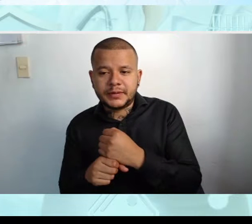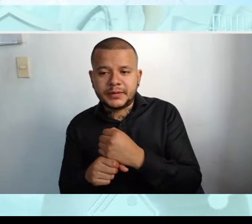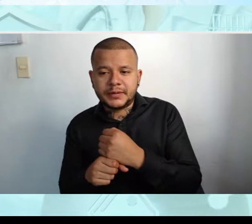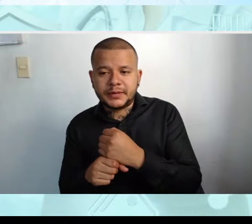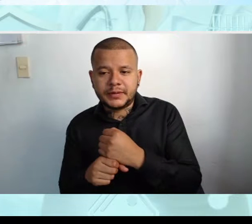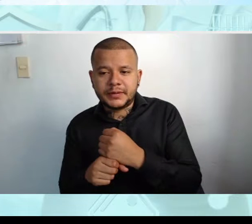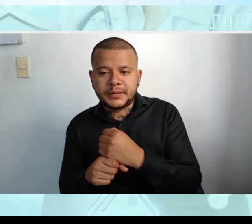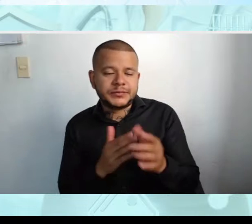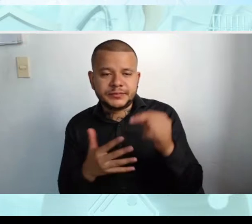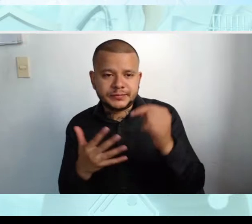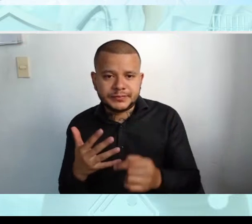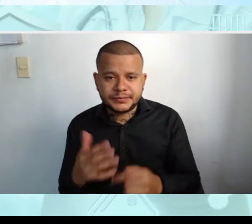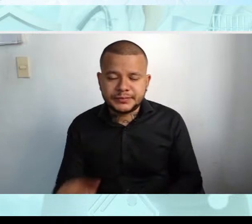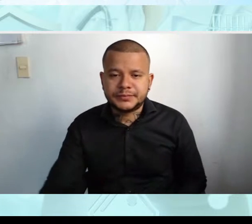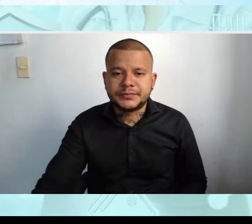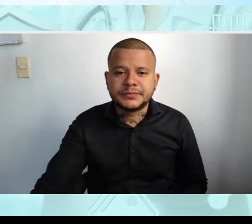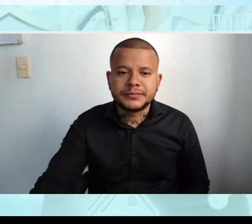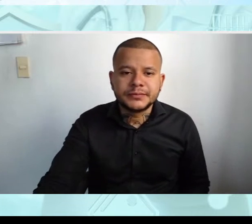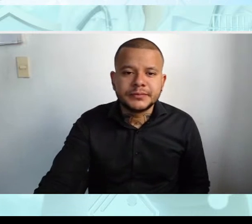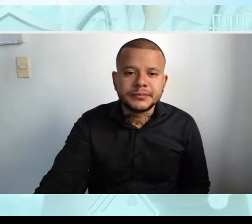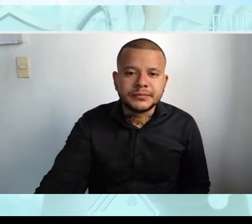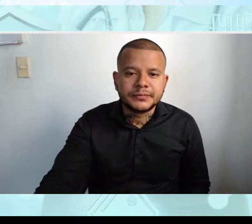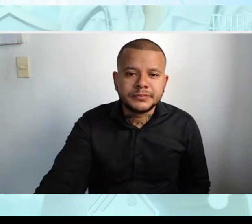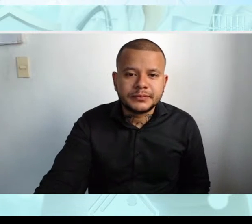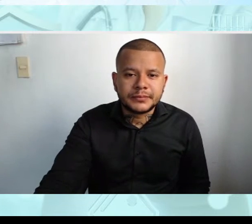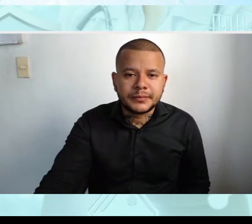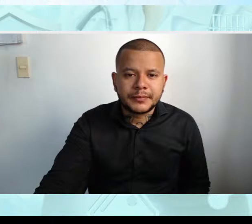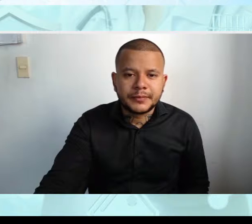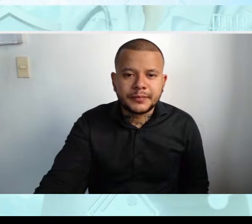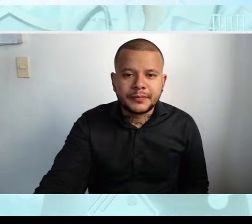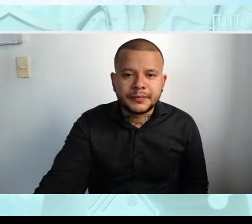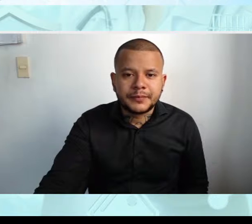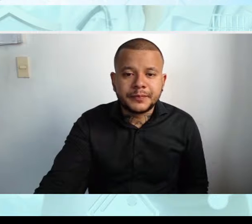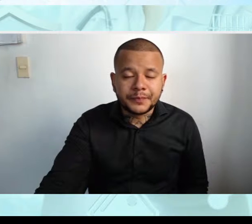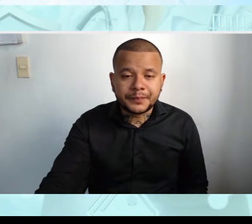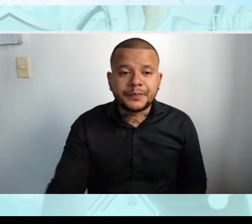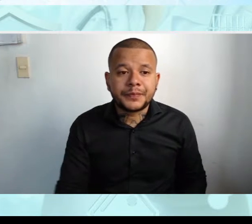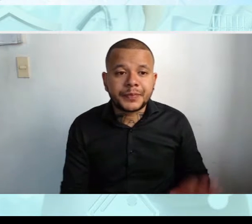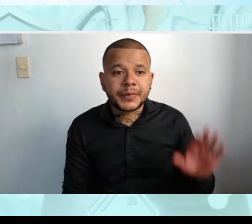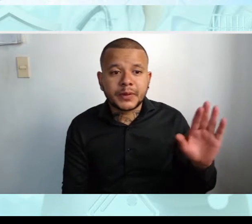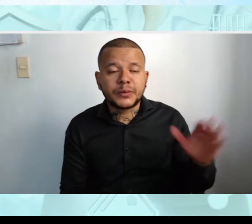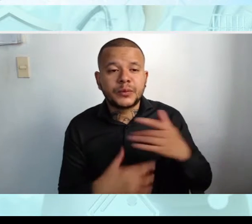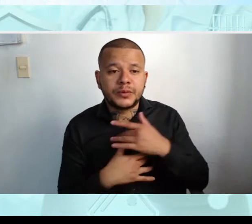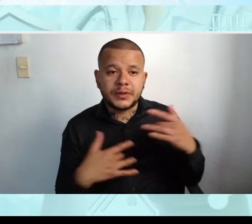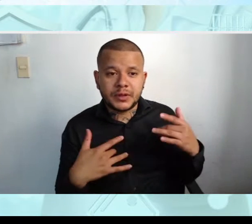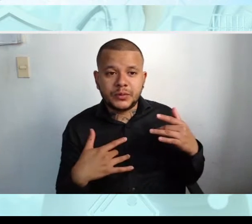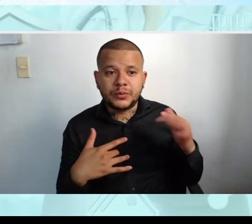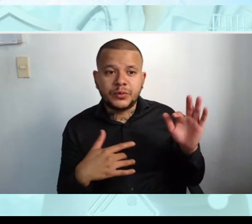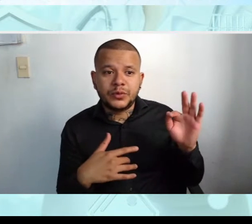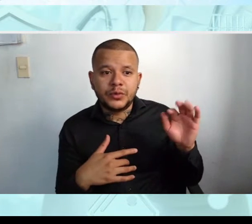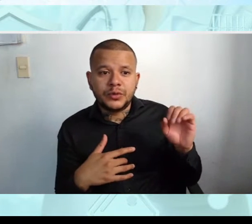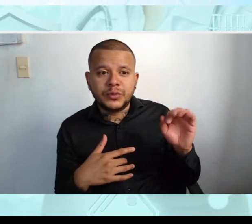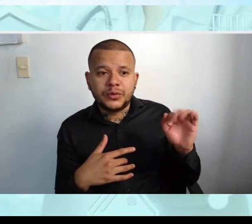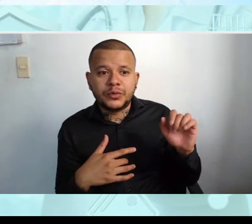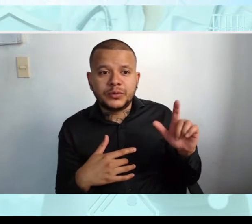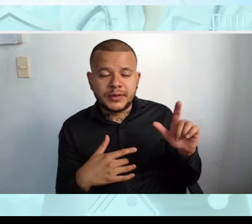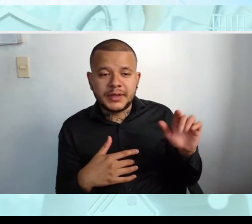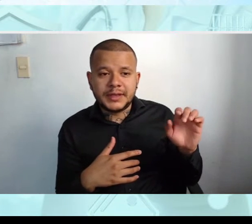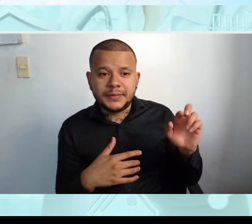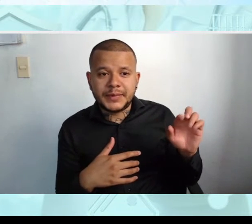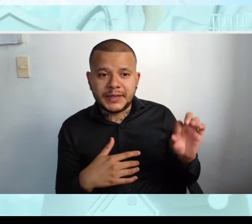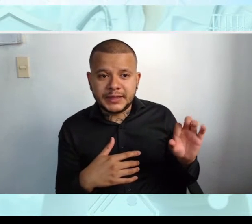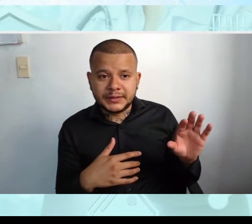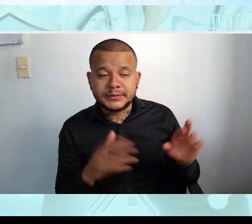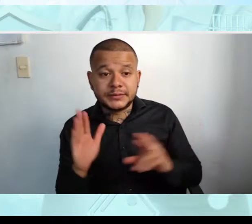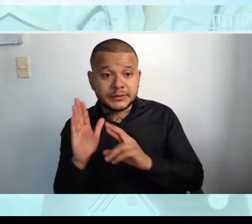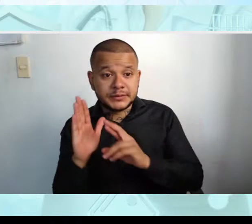los elementos. En el caso específico de Salud Total, nosotros desde que han salido las resoluciones,